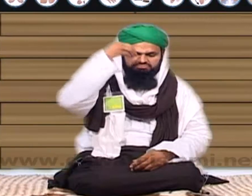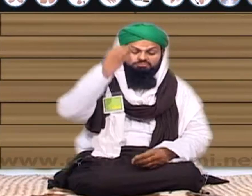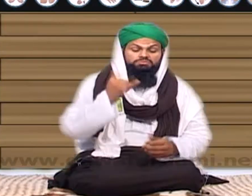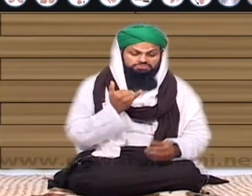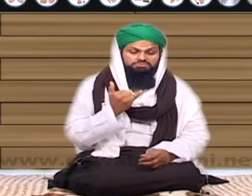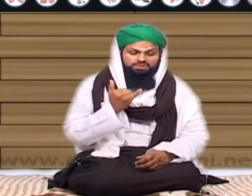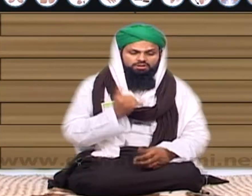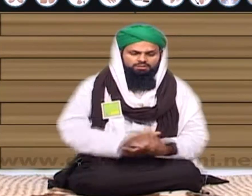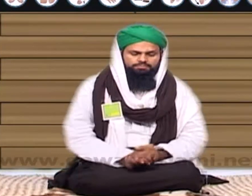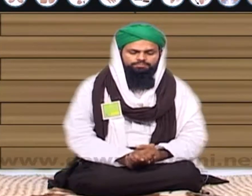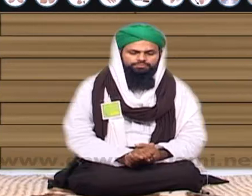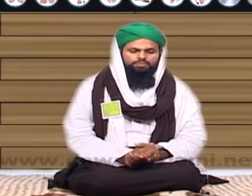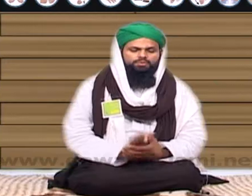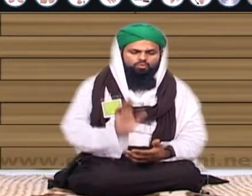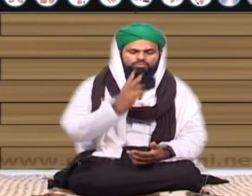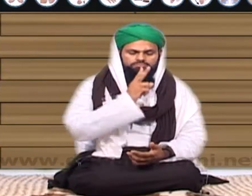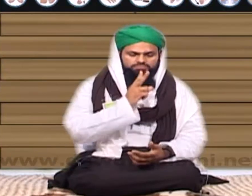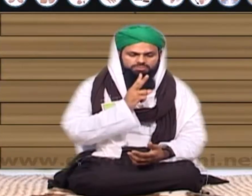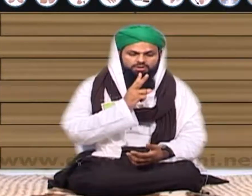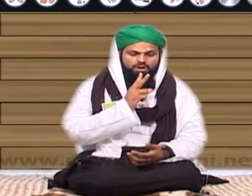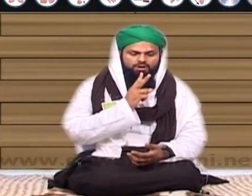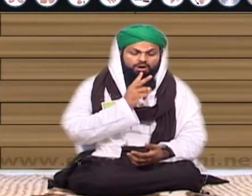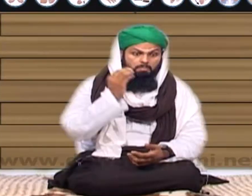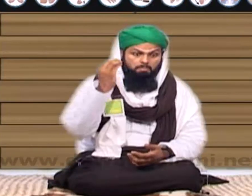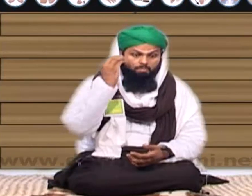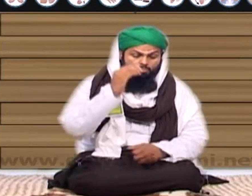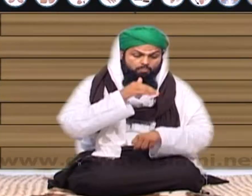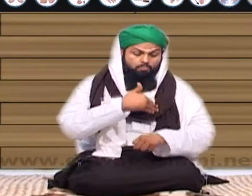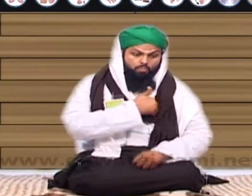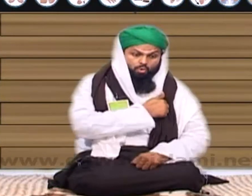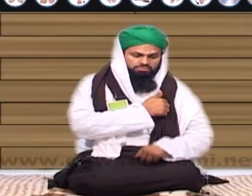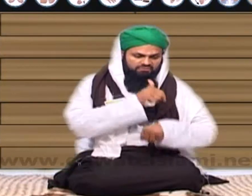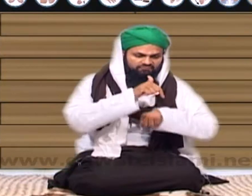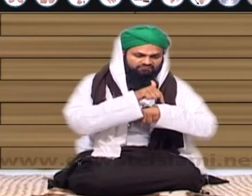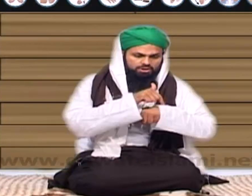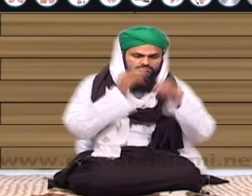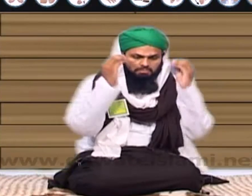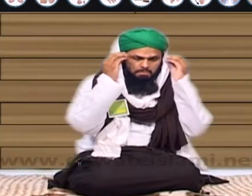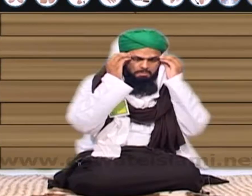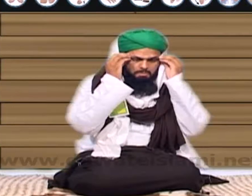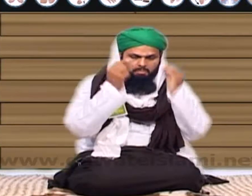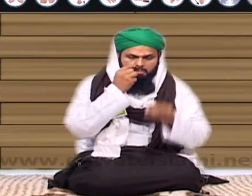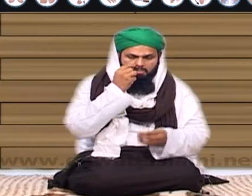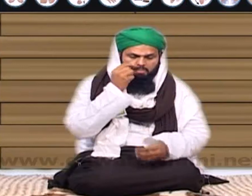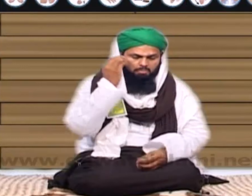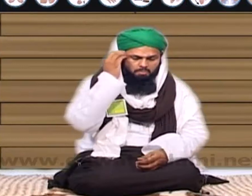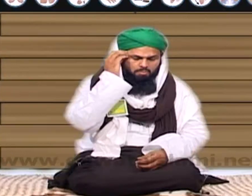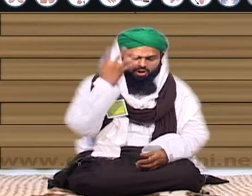تیز رفتاری کے ساتھ ملک الموت آ کر پکڑ لیں. جیسے کسی نے کہا کہ آگاہ اپنی موت سے